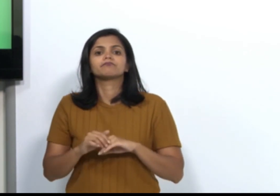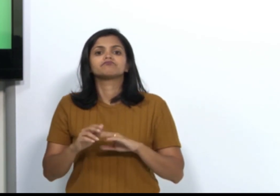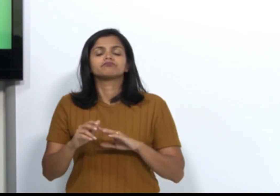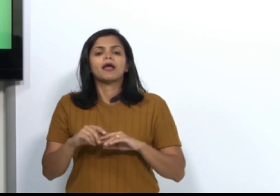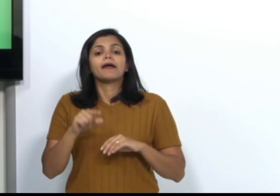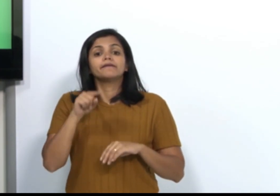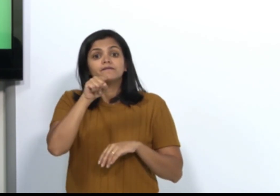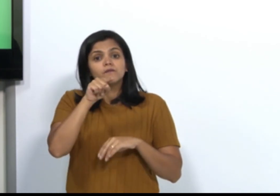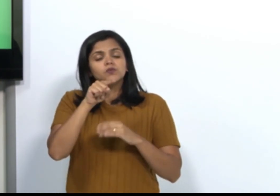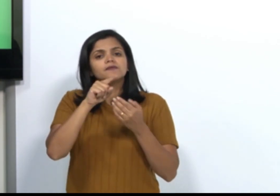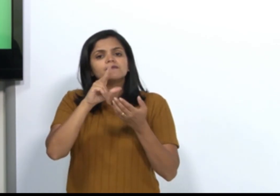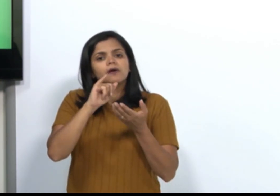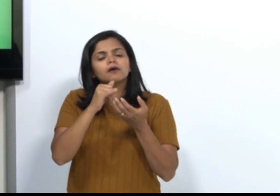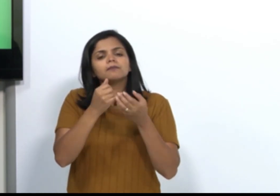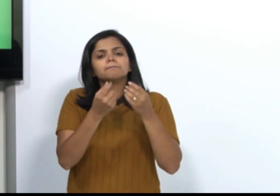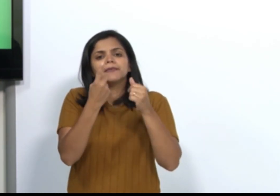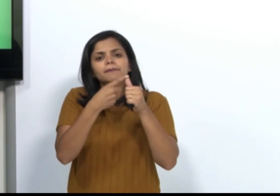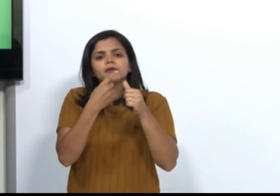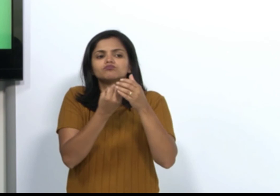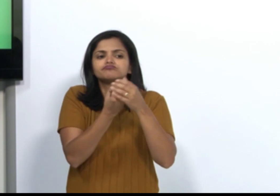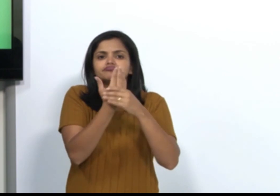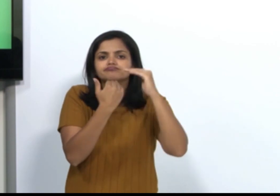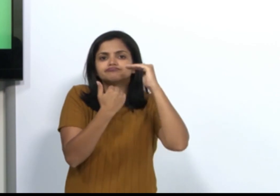Pode ser de 1 minuto, bem rapidinho.